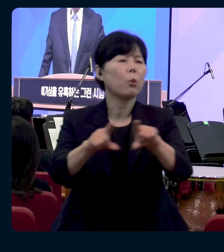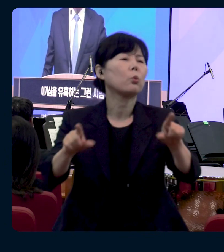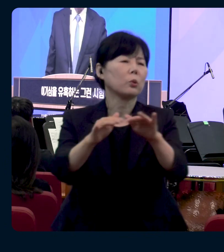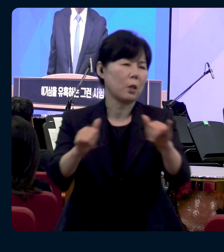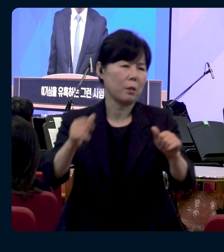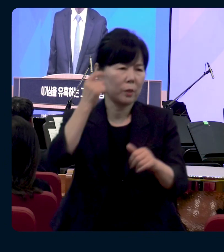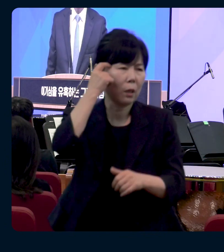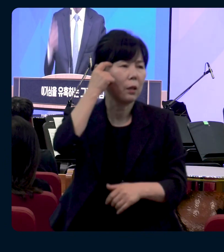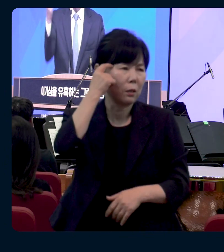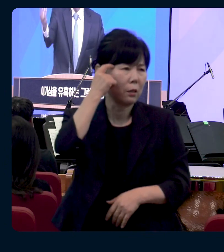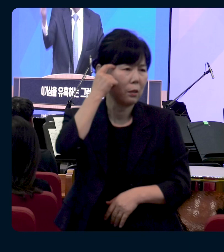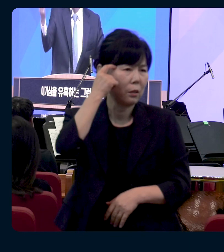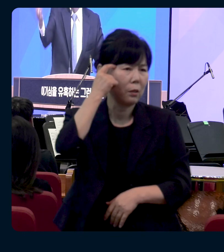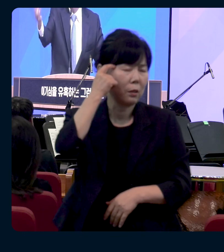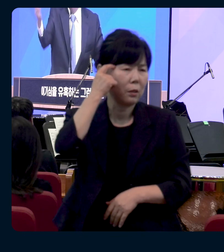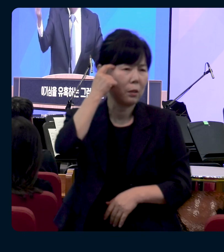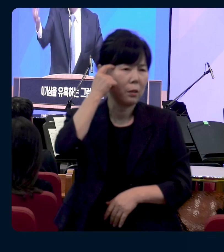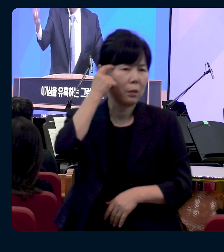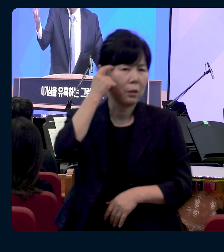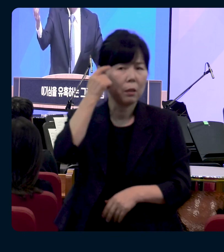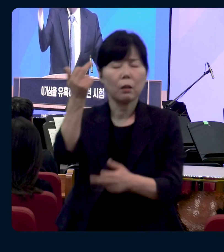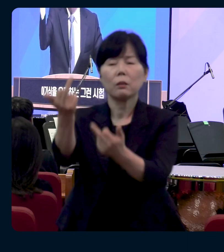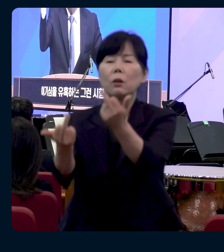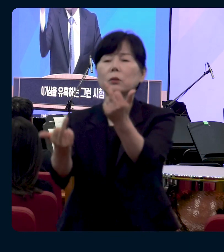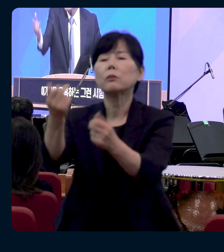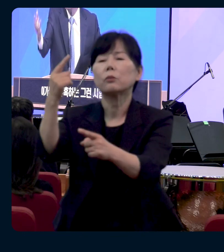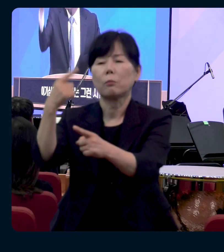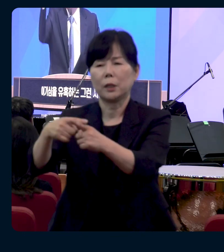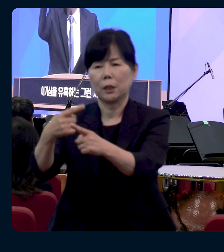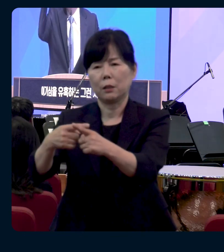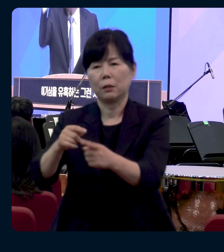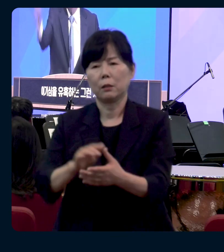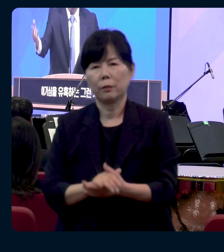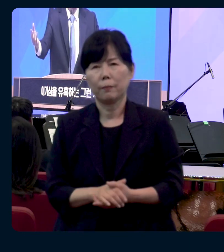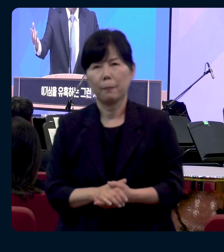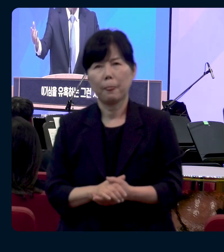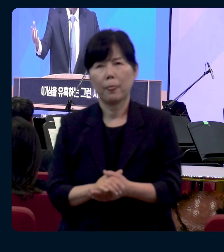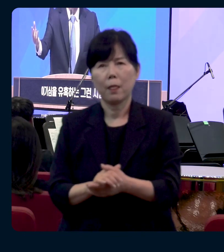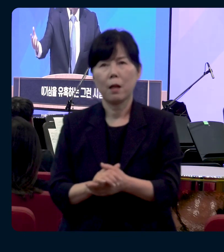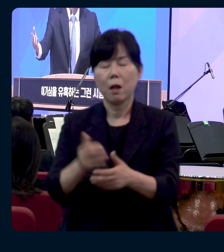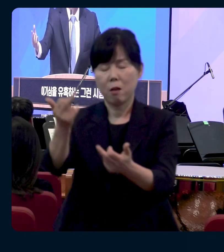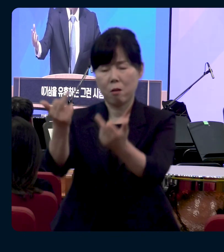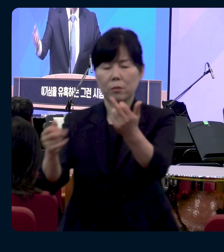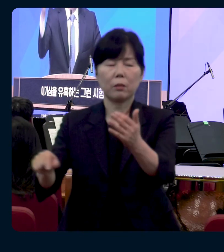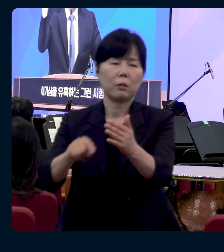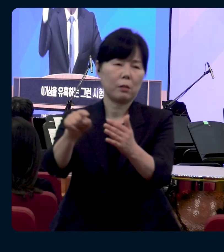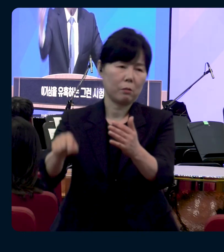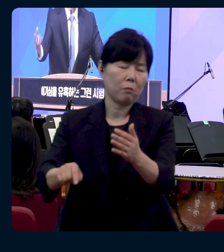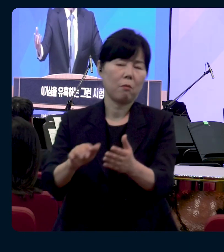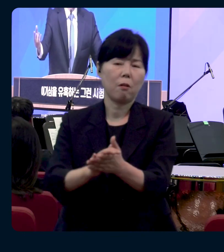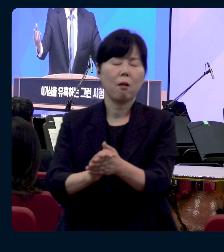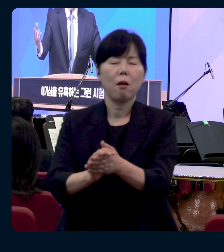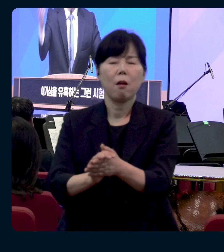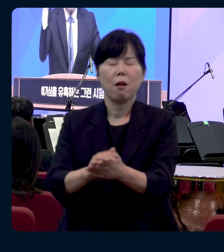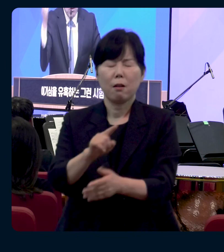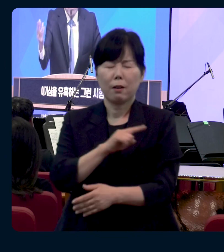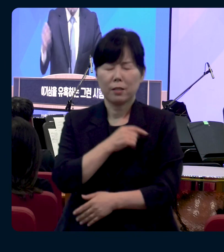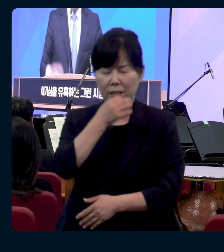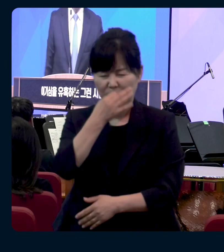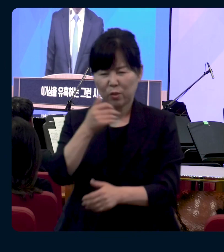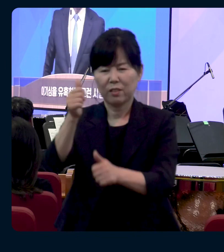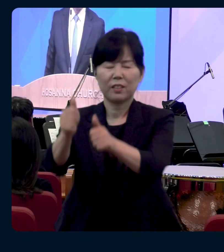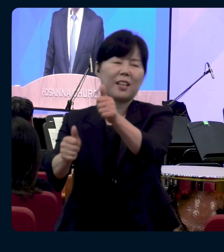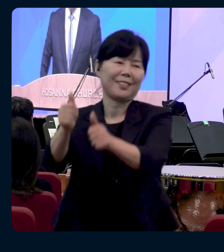이건 그들에게 던진 가장 힘든 그런 시험이었어요.